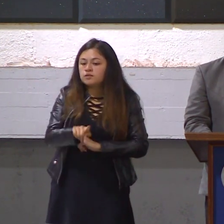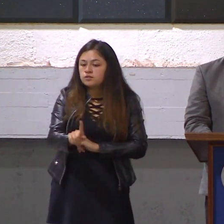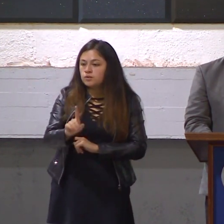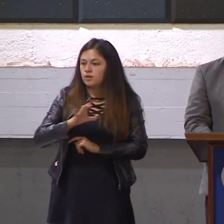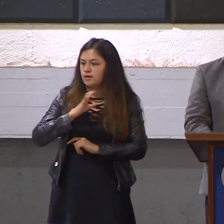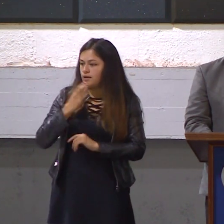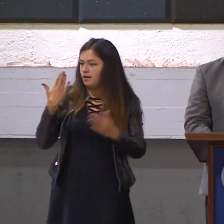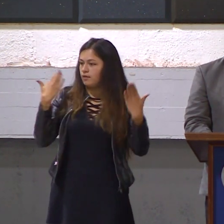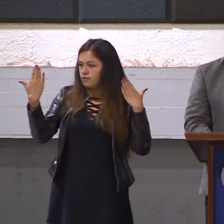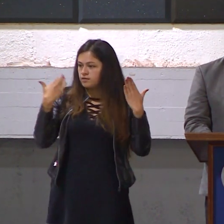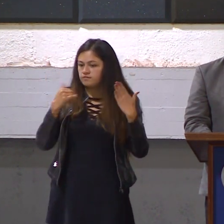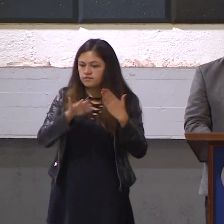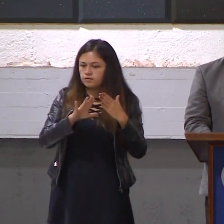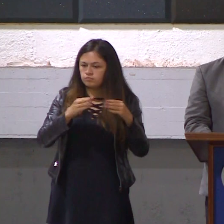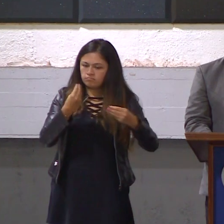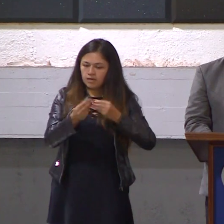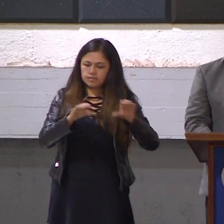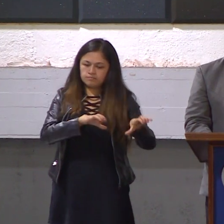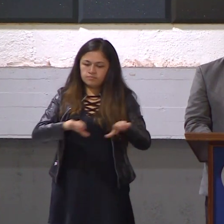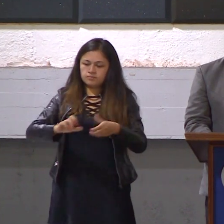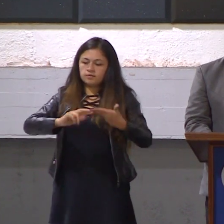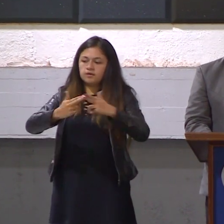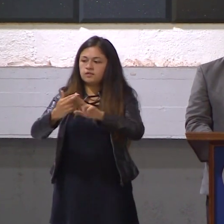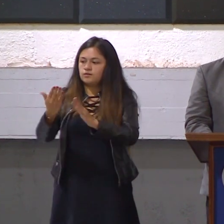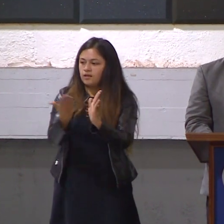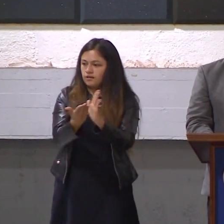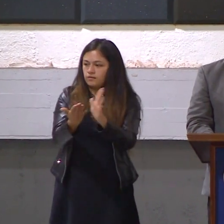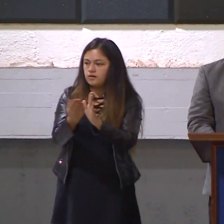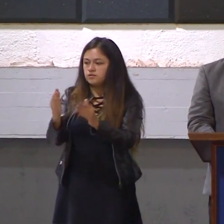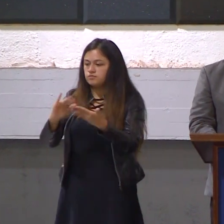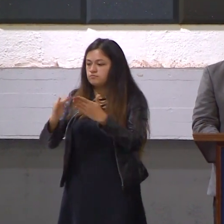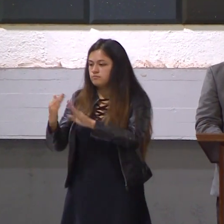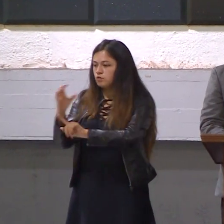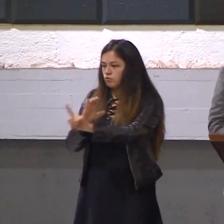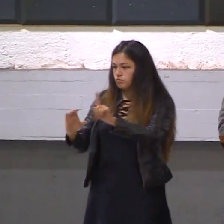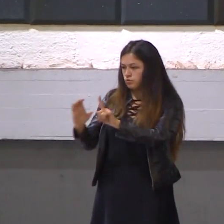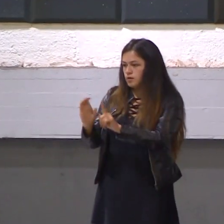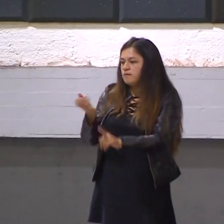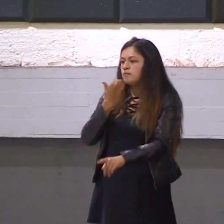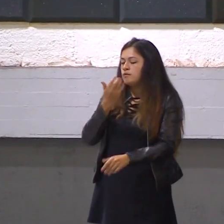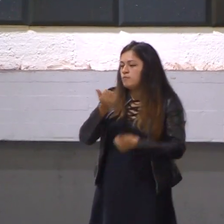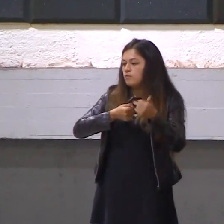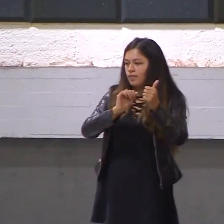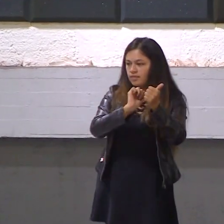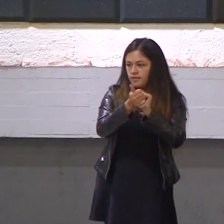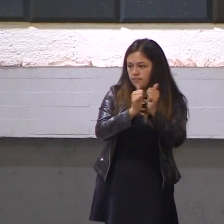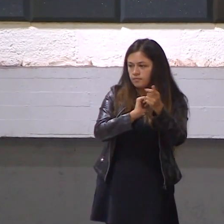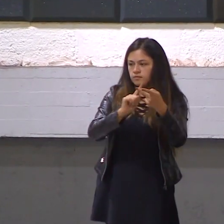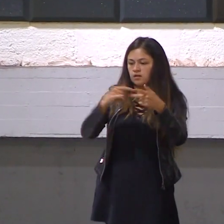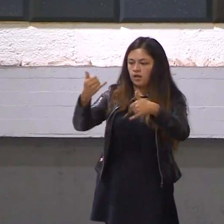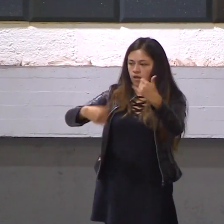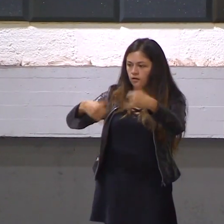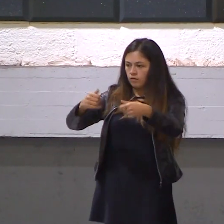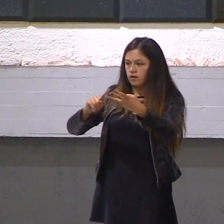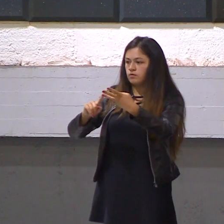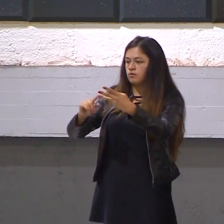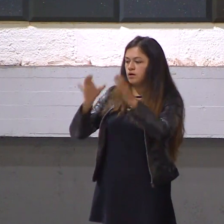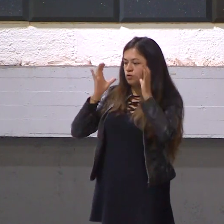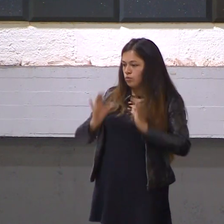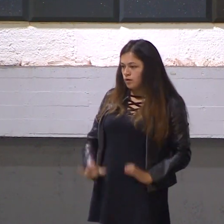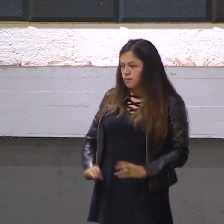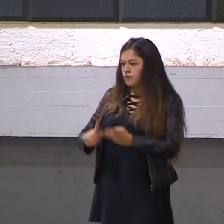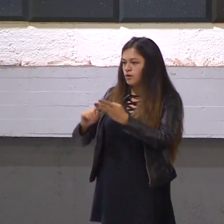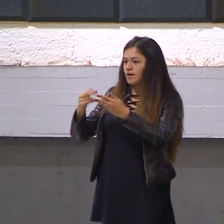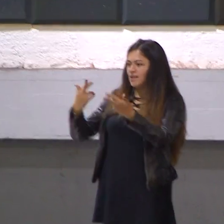educación física elabora su acción educativa y cultural como es el caso del deporte el juego el cuerpo